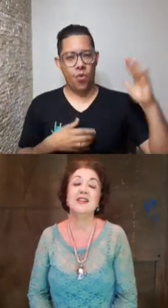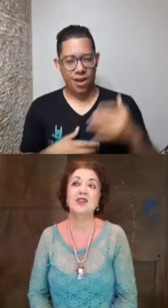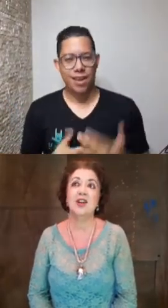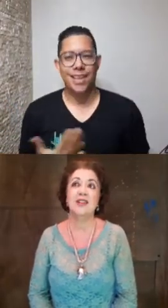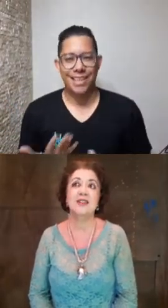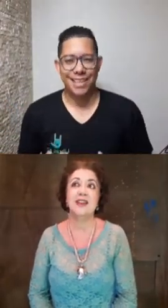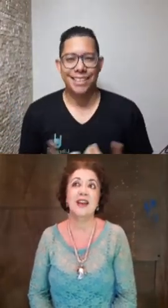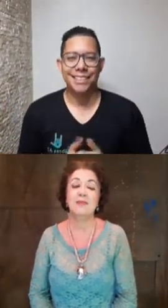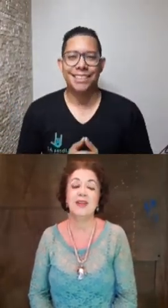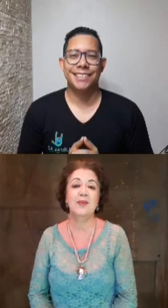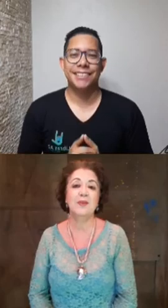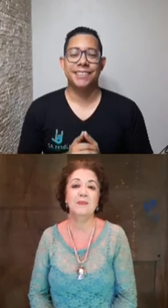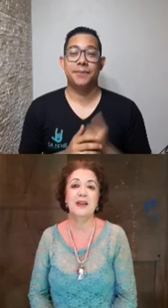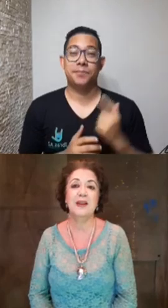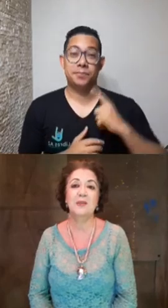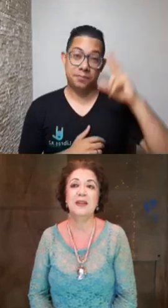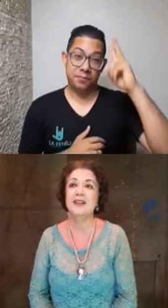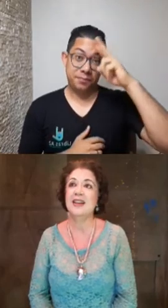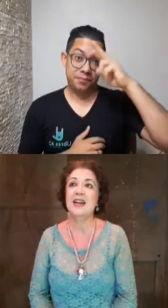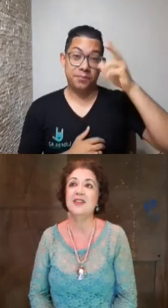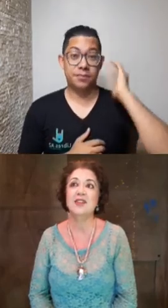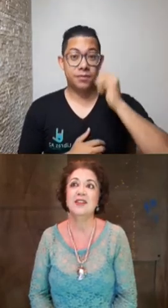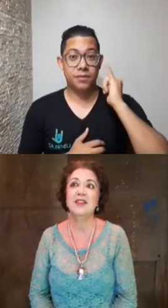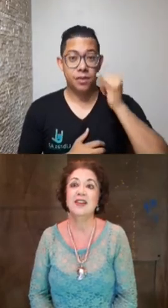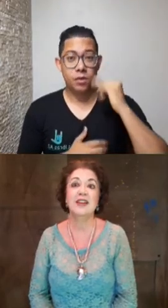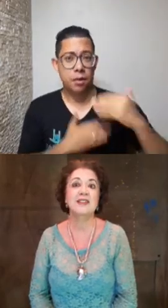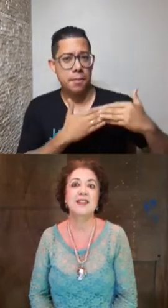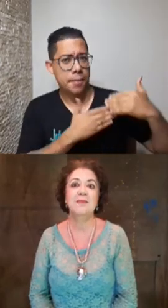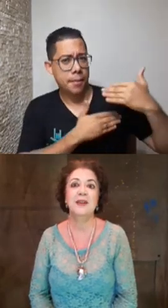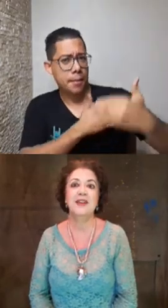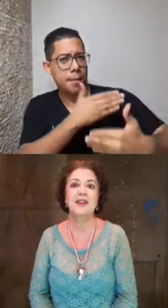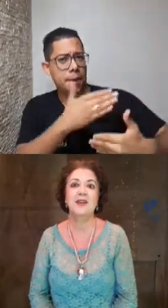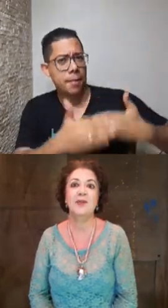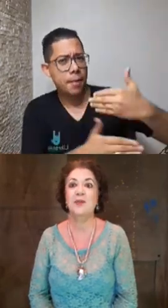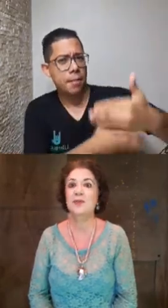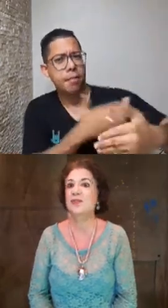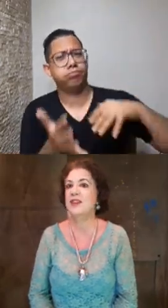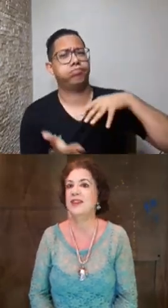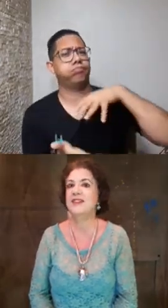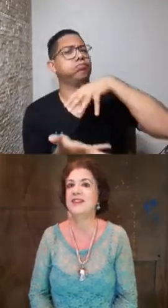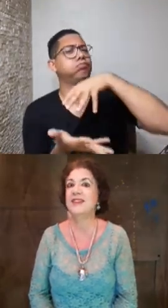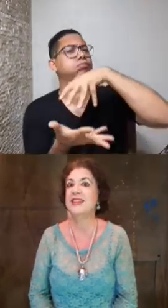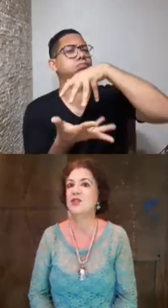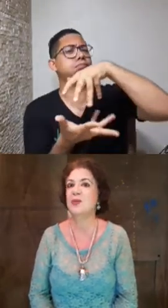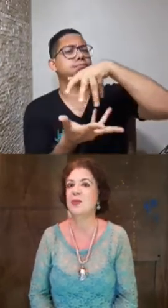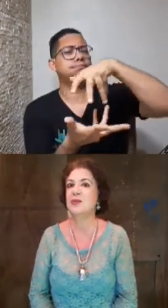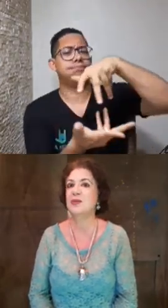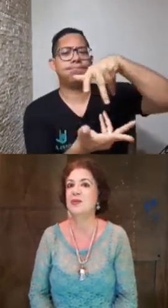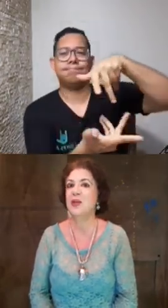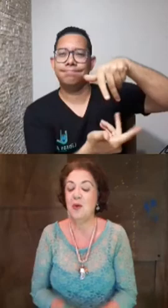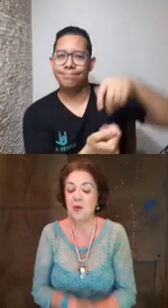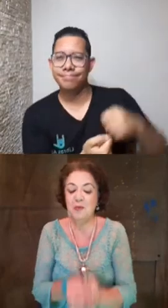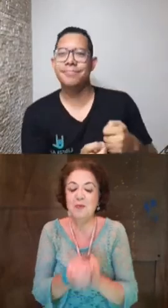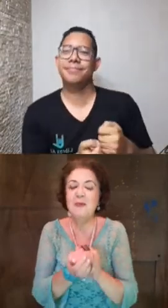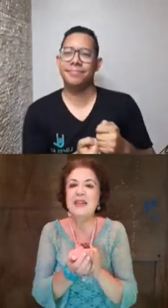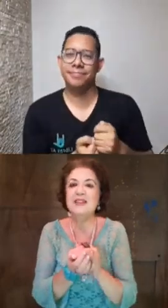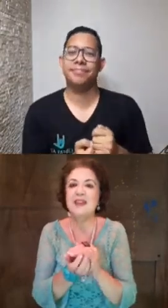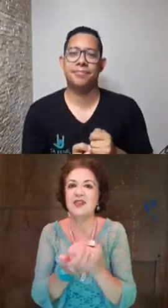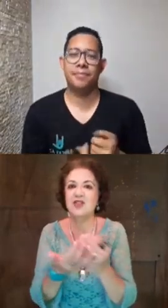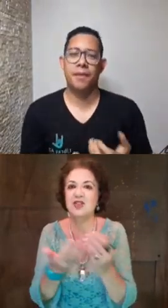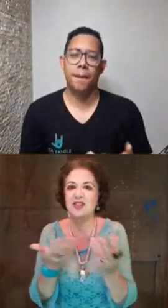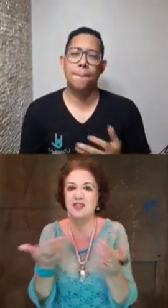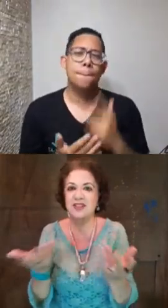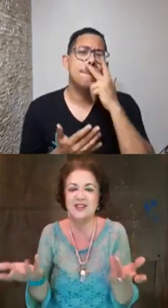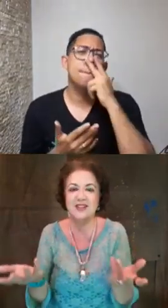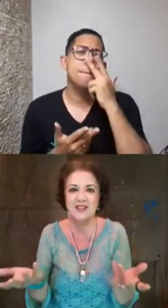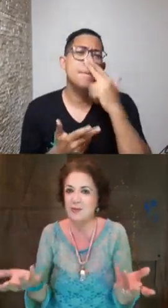As histórias que caminham pela humanidade, elas sempre conduzem tesouros, como um